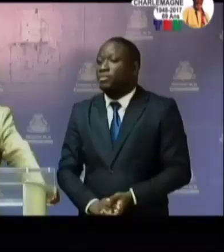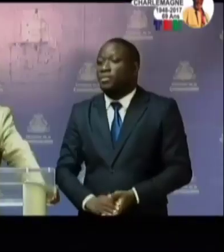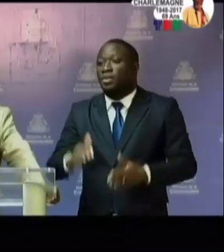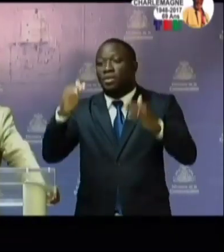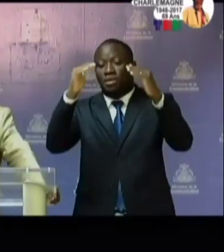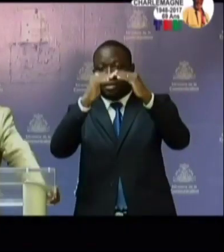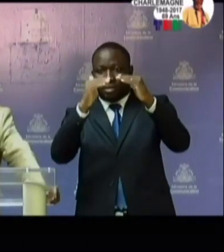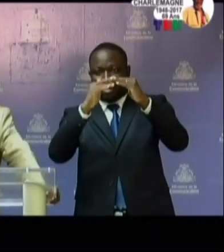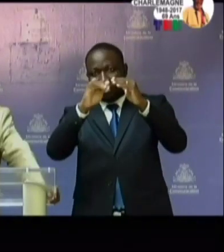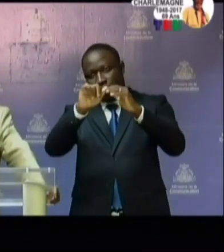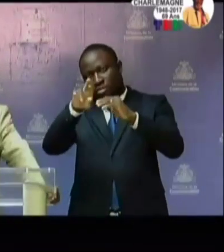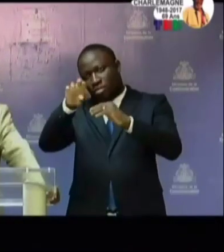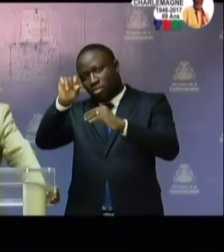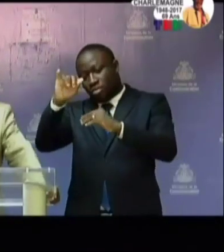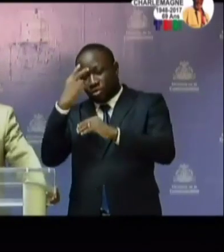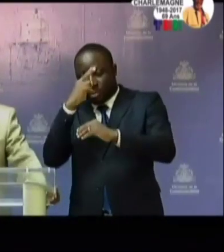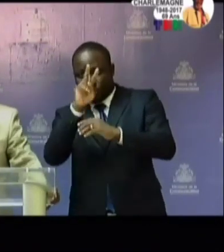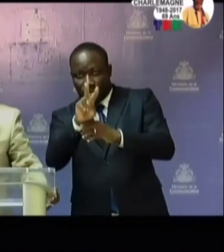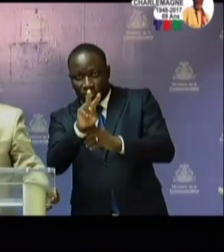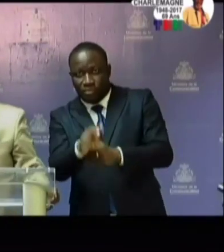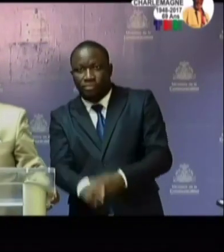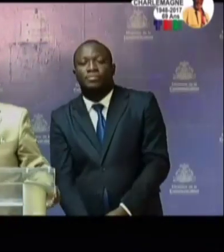niveau des IOA, si nous avons constaté,